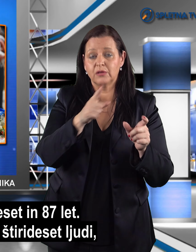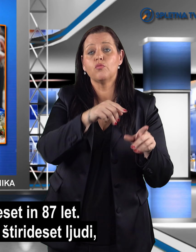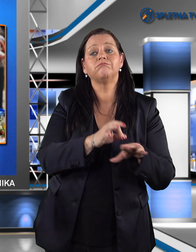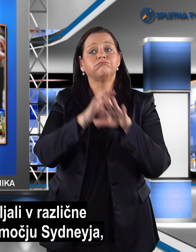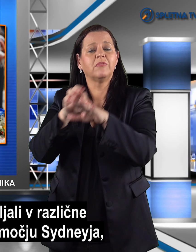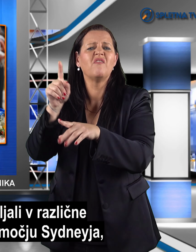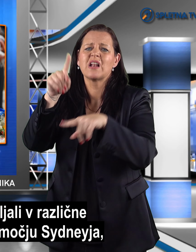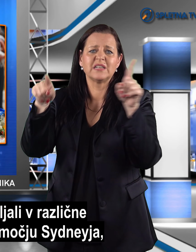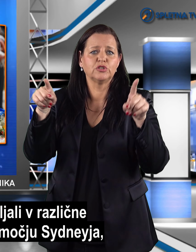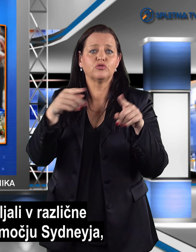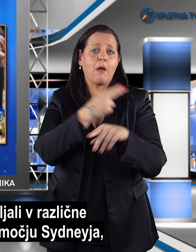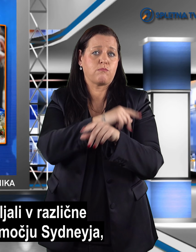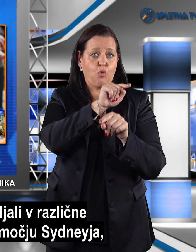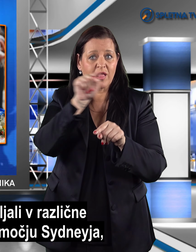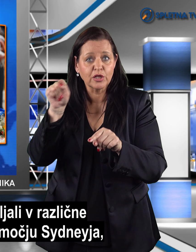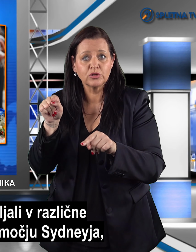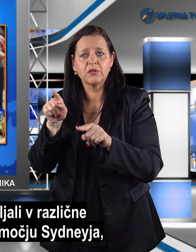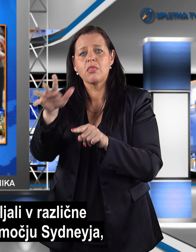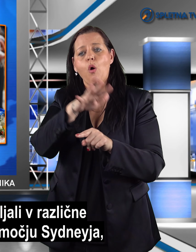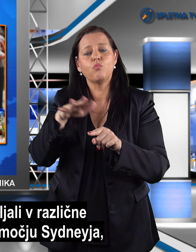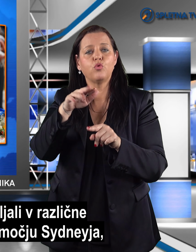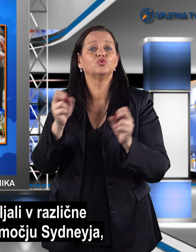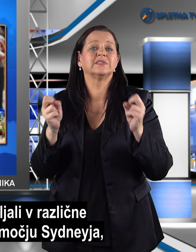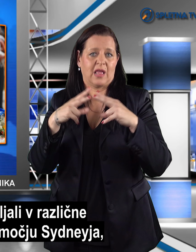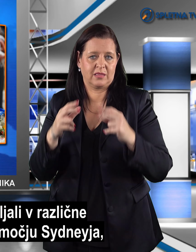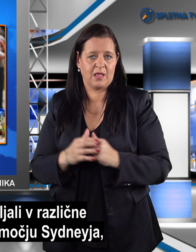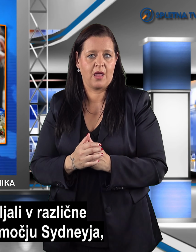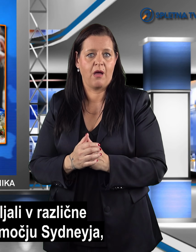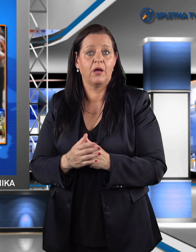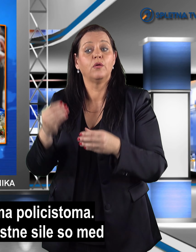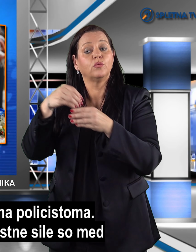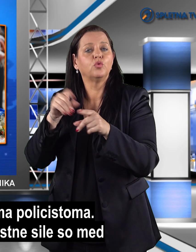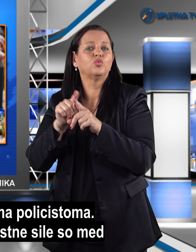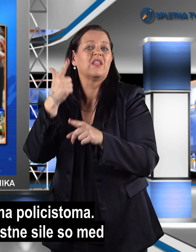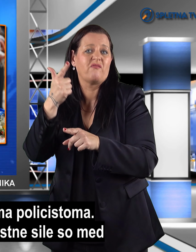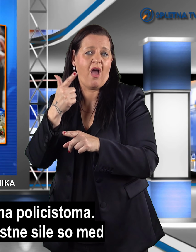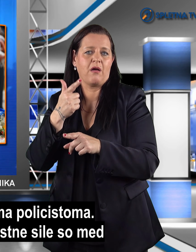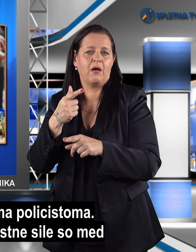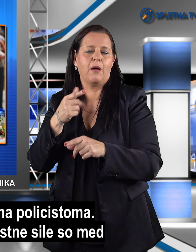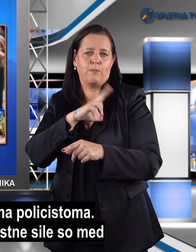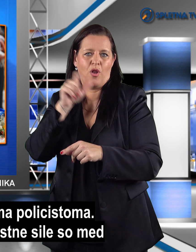so jih prepeljali v različne bolnišnice na območju Sydneyja, vključno z 2 policistoma.